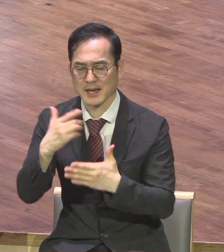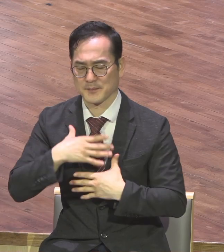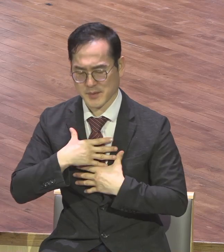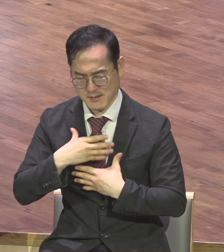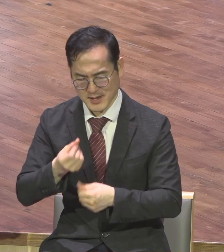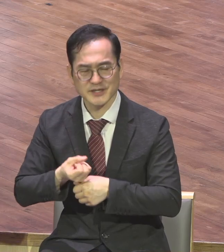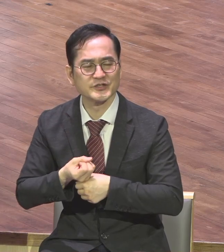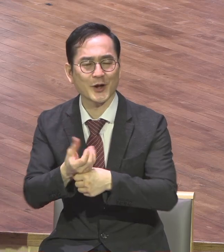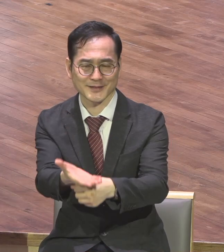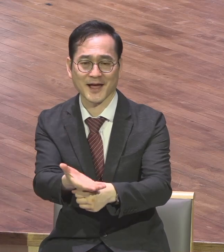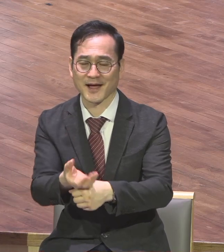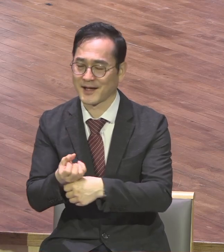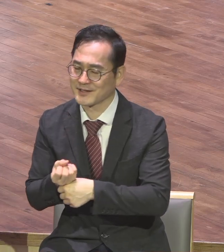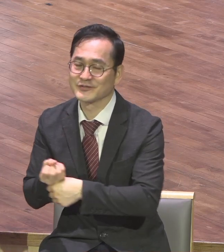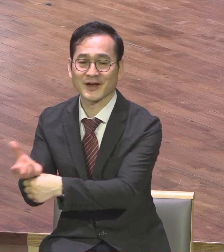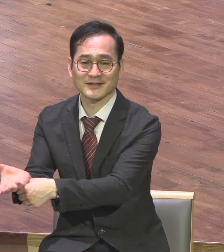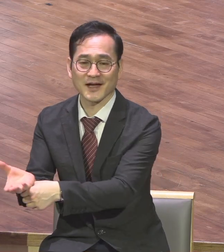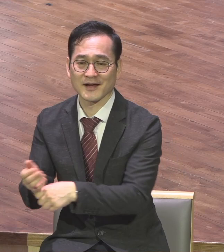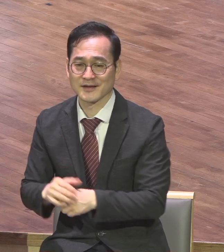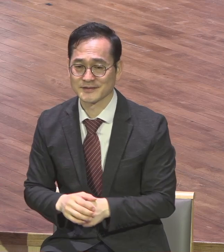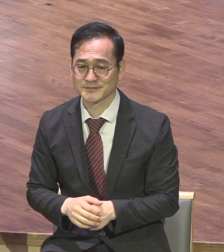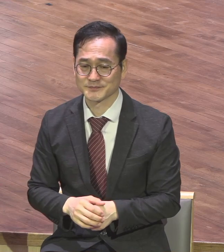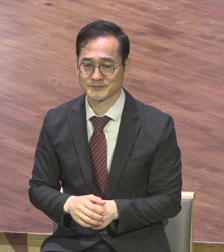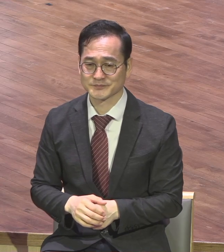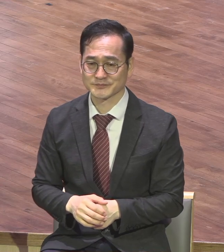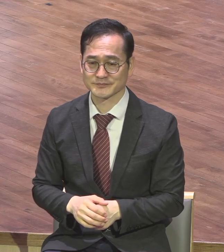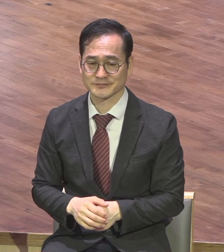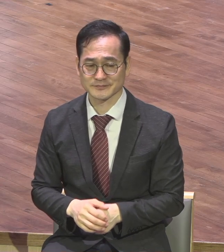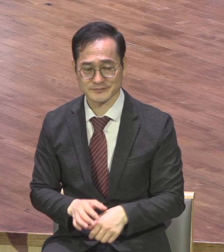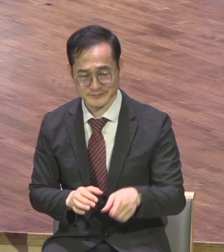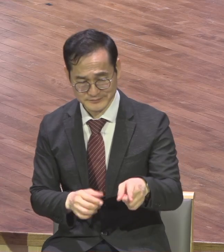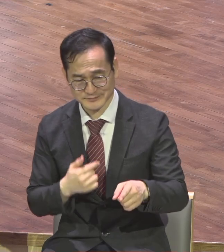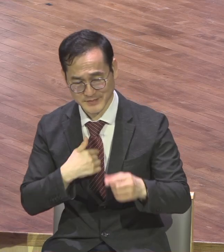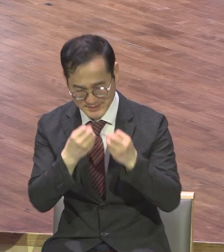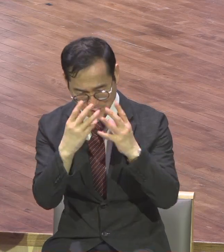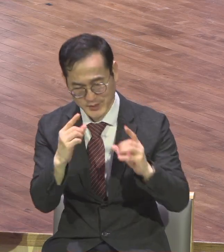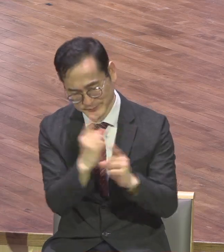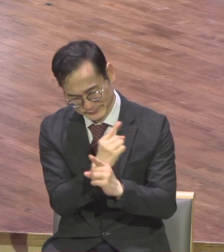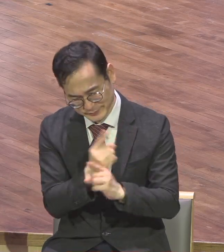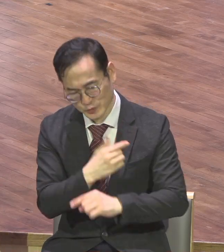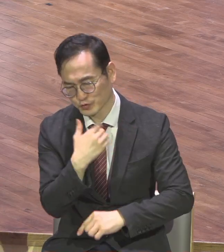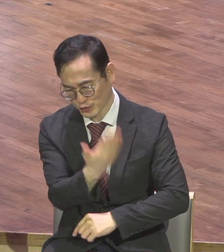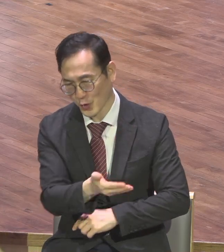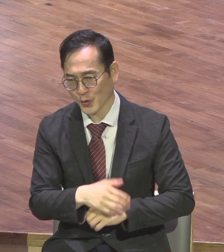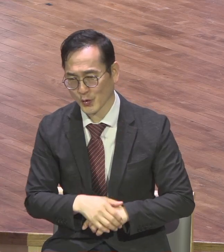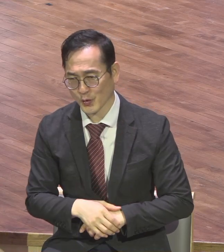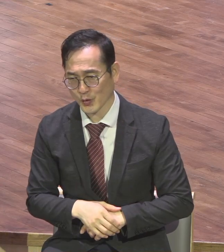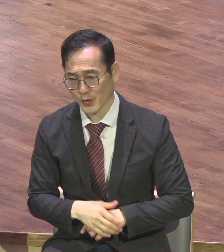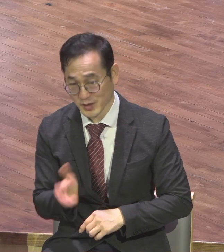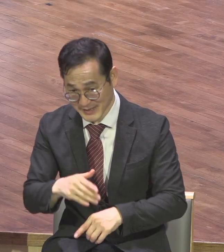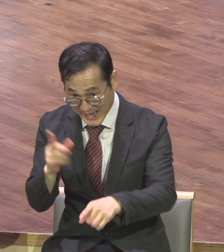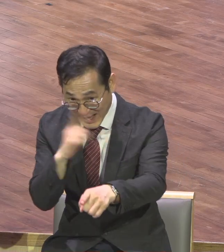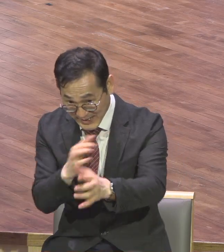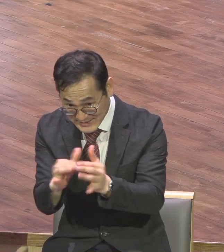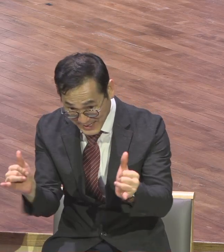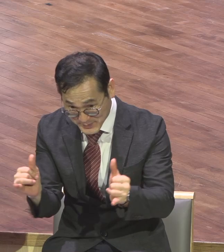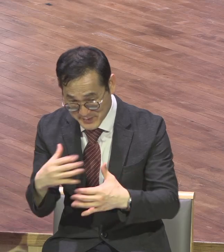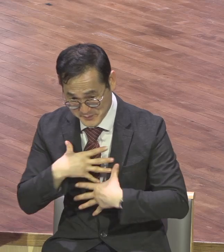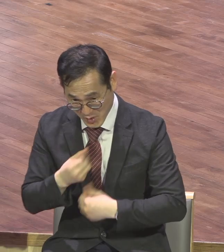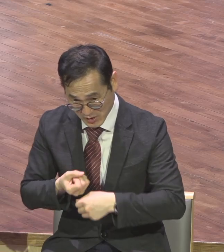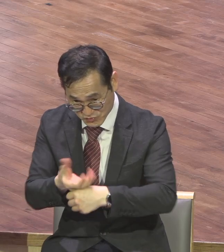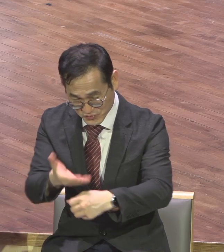있을지어다 평강이 있을지어다 내가 그를 고치리라 하셨느니라. 그러나 악인은 평온함을 얻지